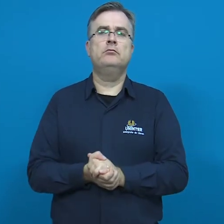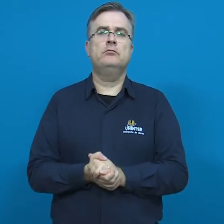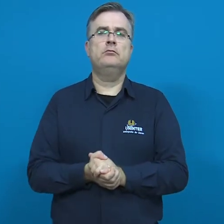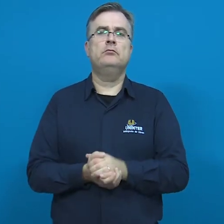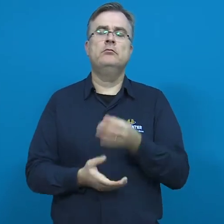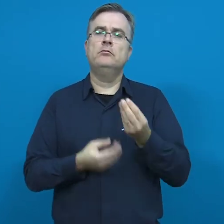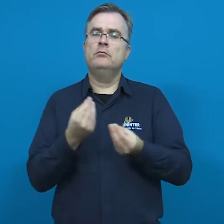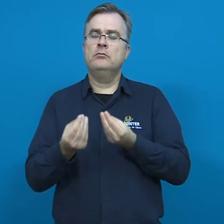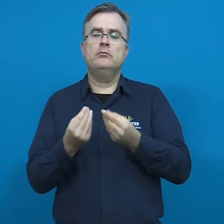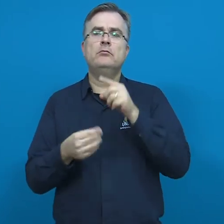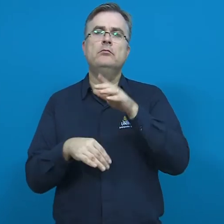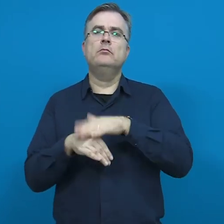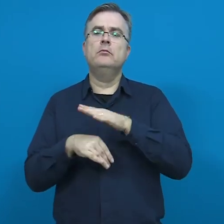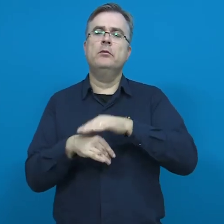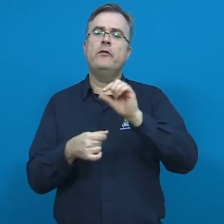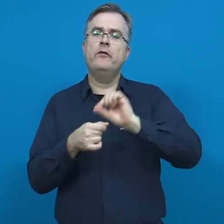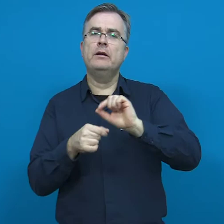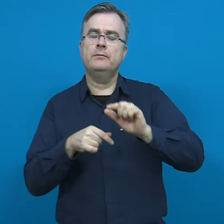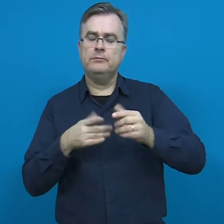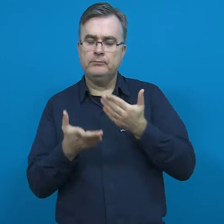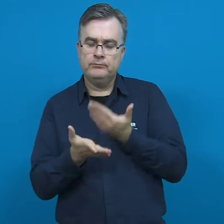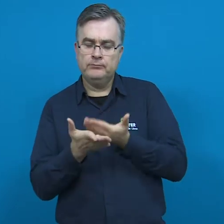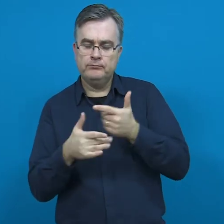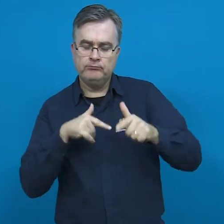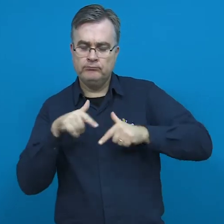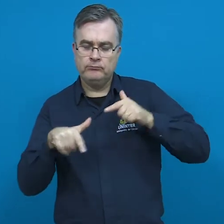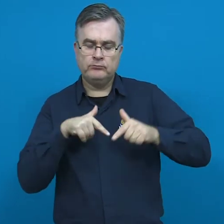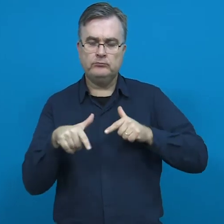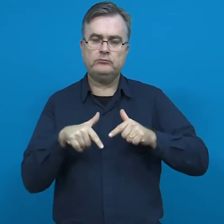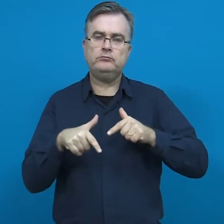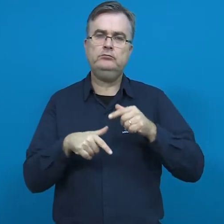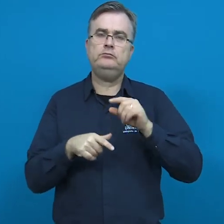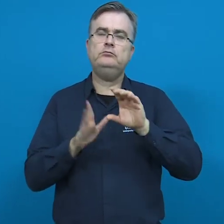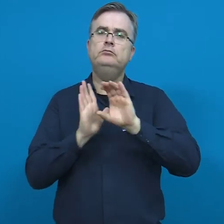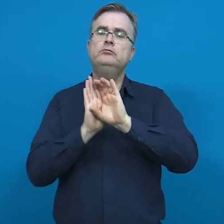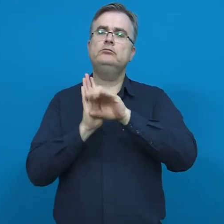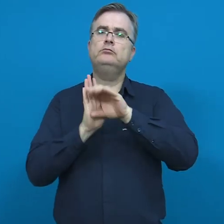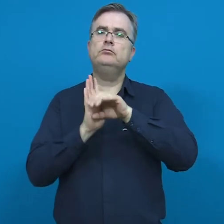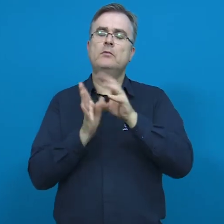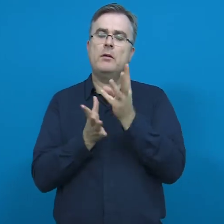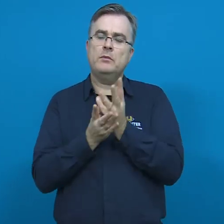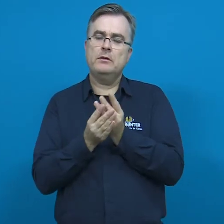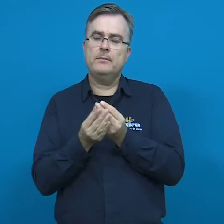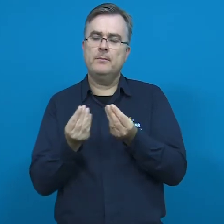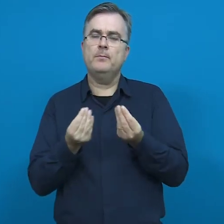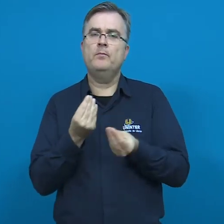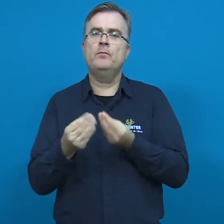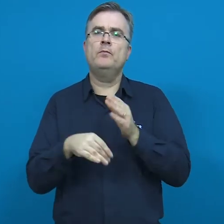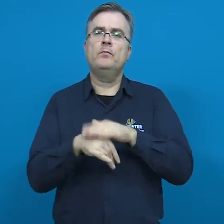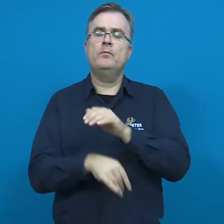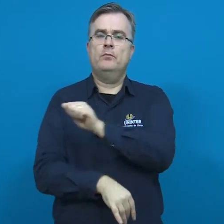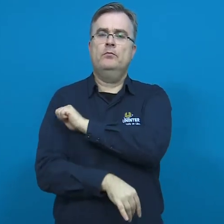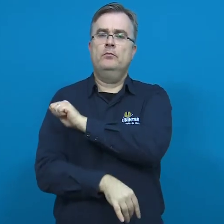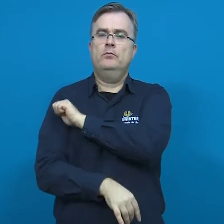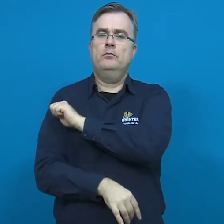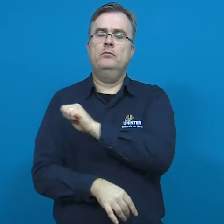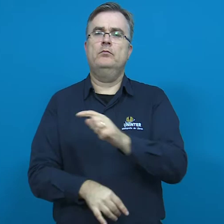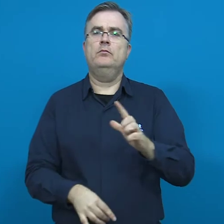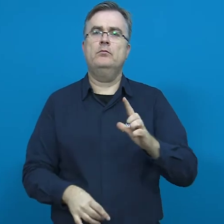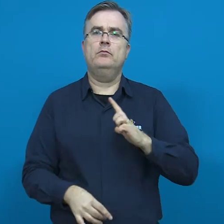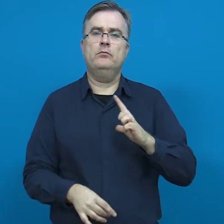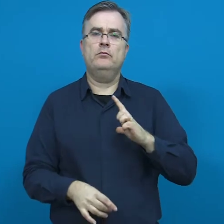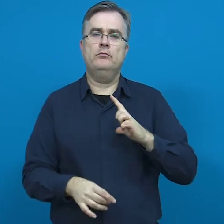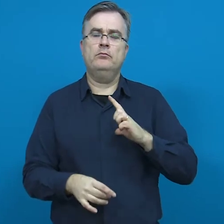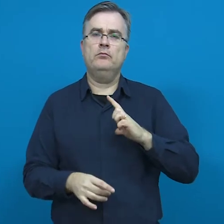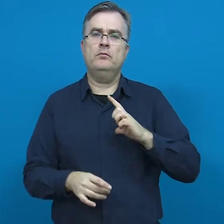né, como é que ele faz para trabalhar os conceitos abstratos com o aluno